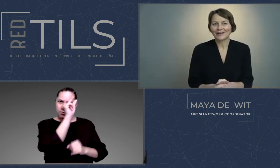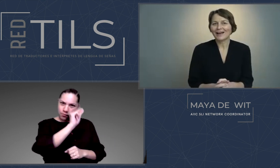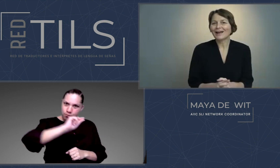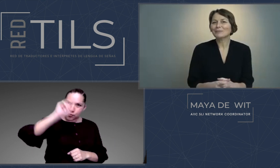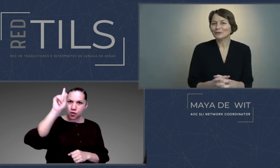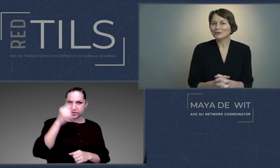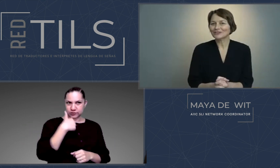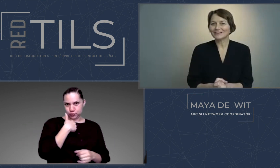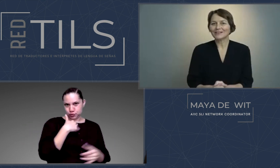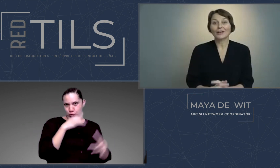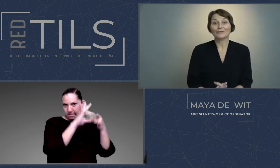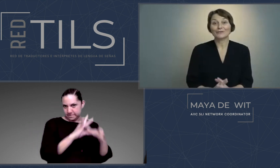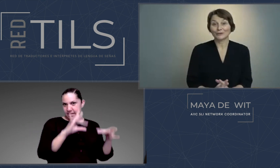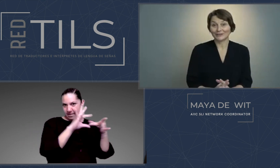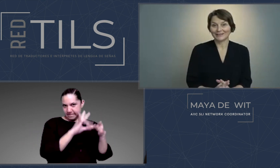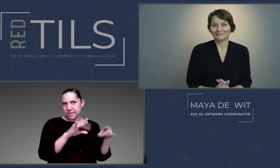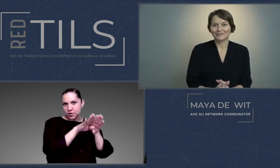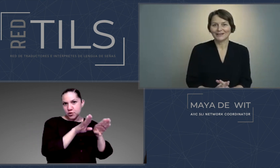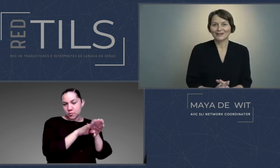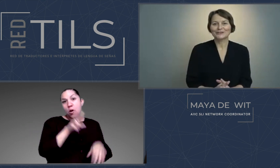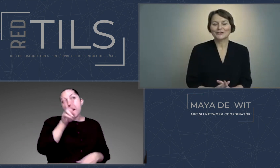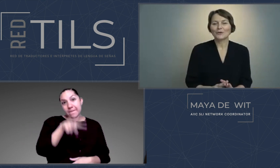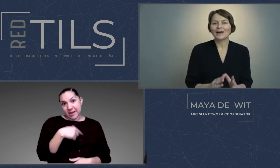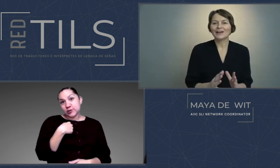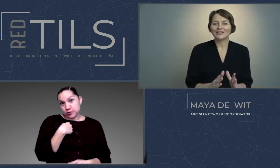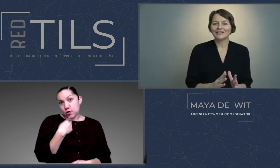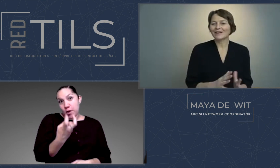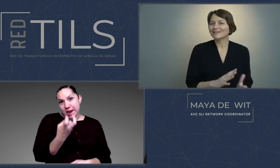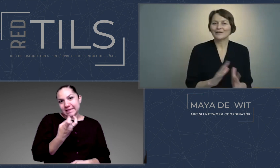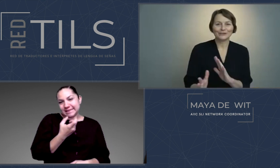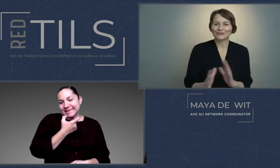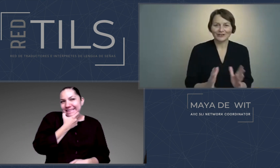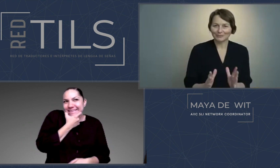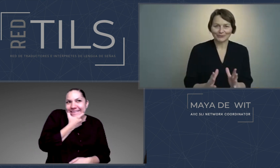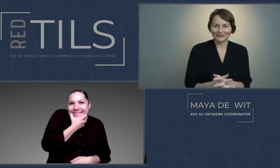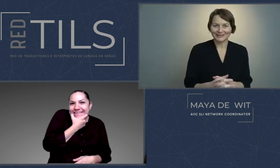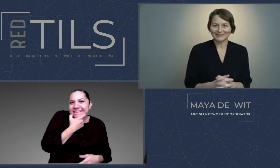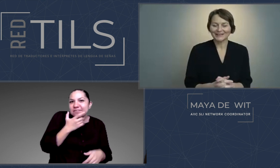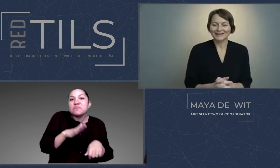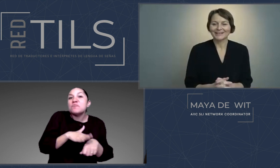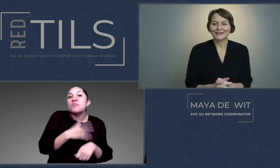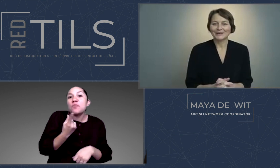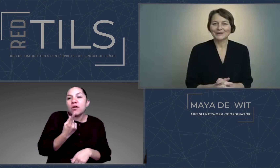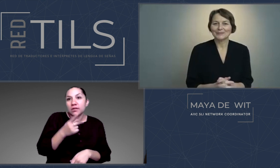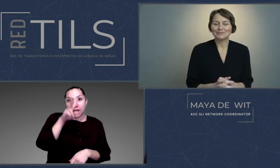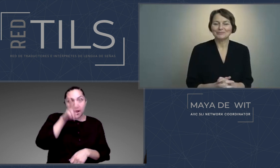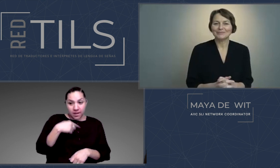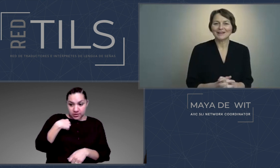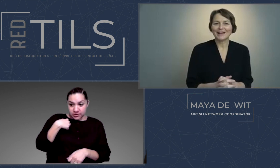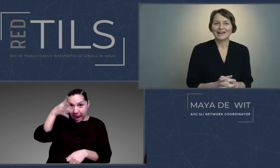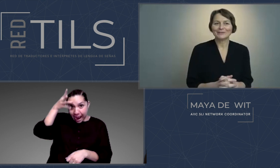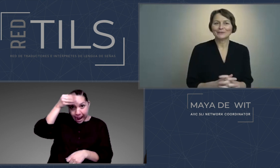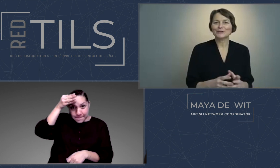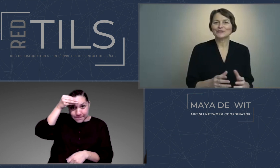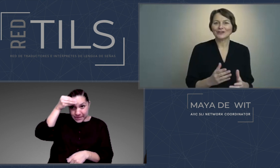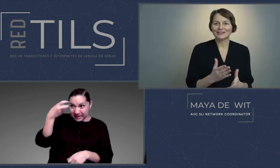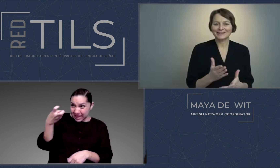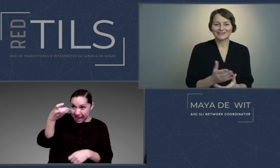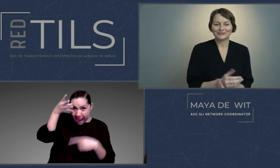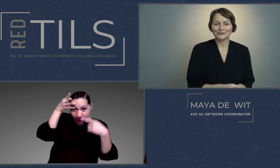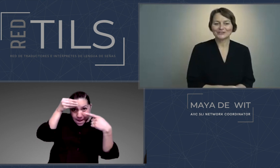aquí me sale una sonrisita porque a mí me encanta aprender. Entonces, yo siempre quiero